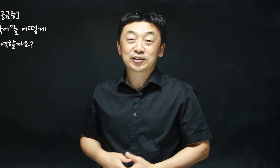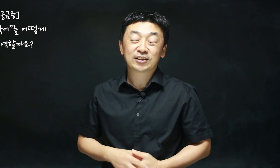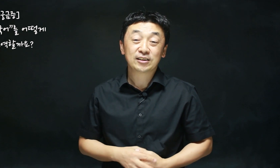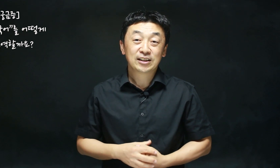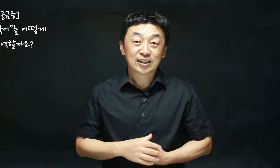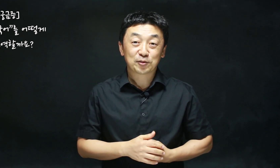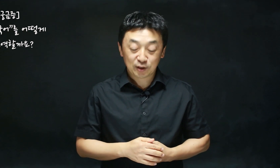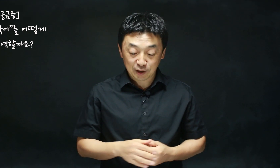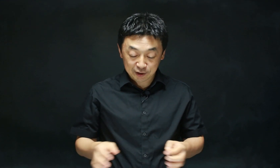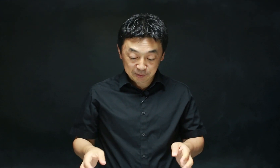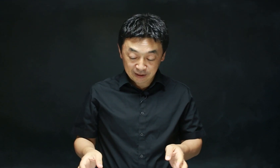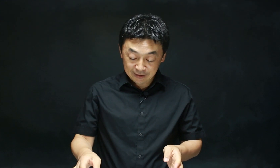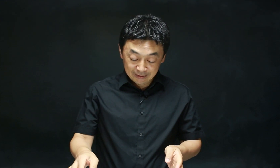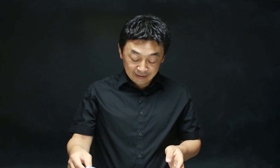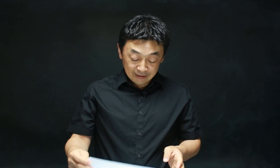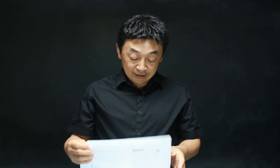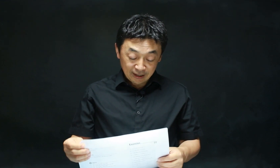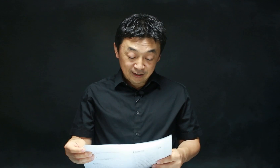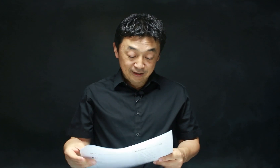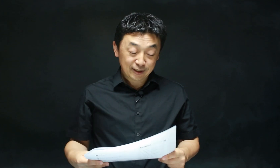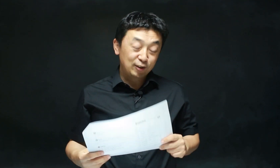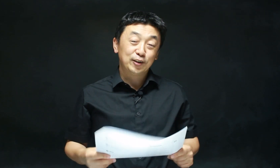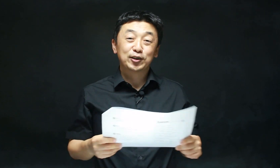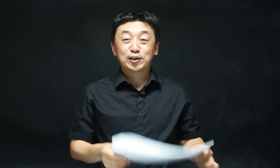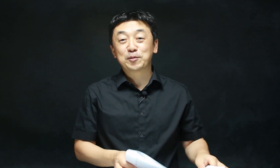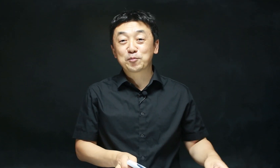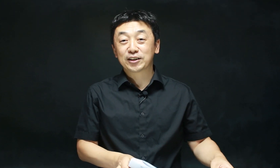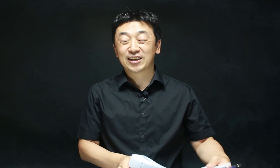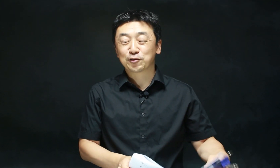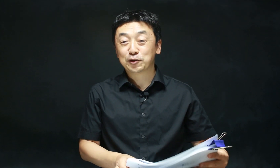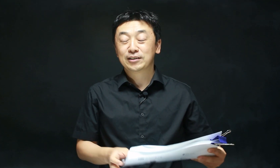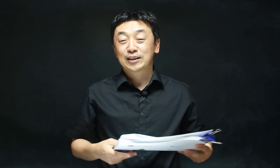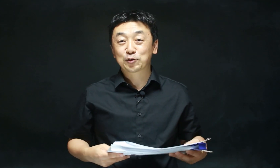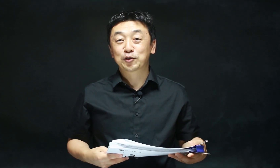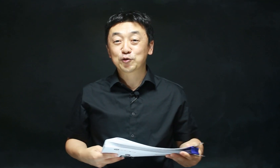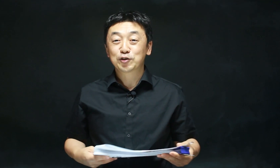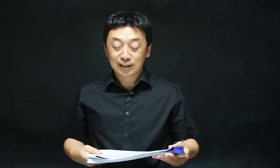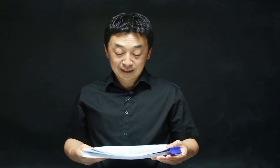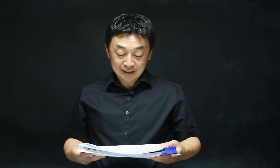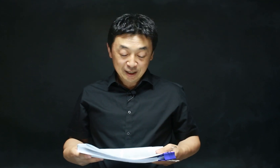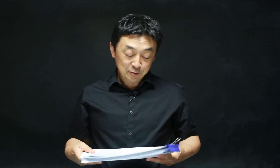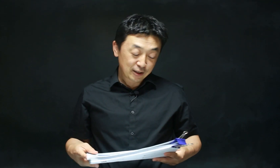보여드리는 작업들이 될 것입니다. 자, 그래서 열심히 공부하시라고 계속해서 꾸준히 작업을 하게